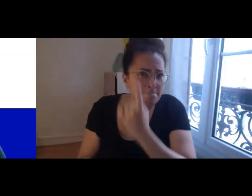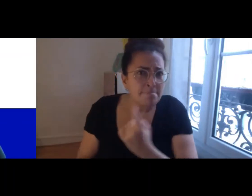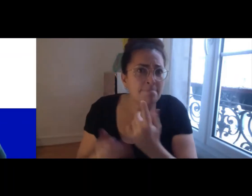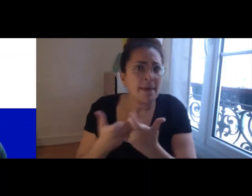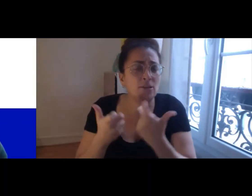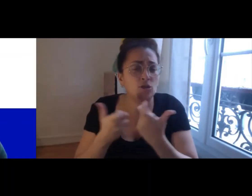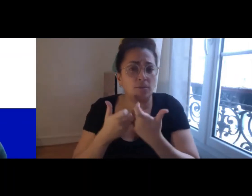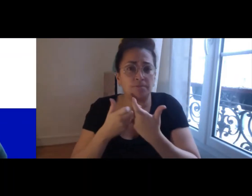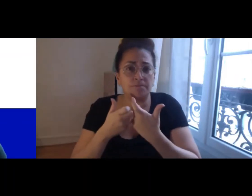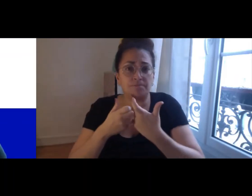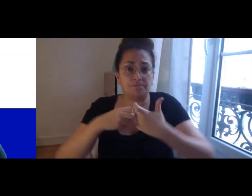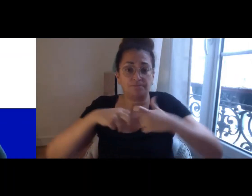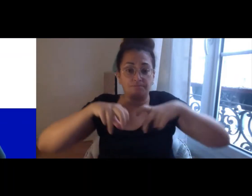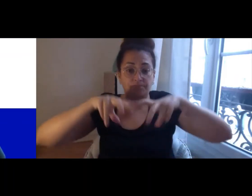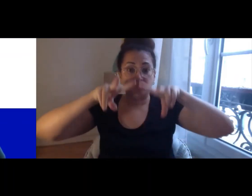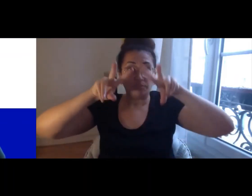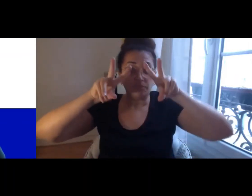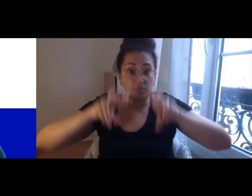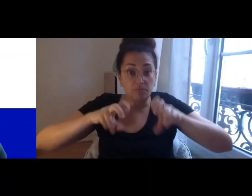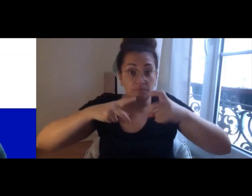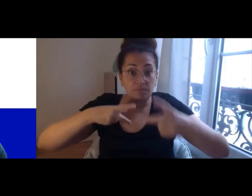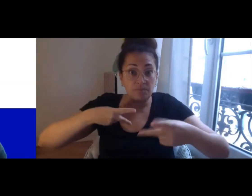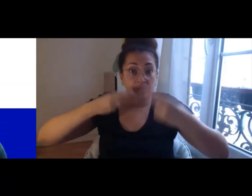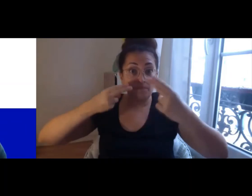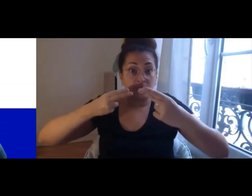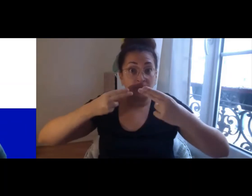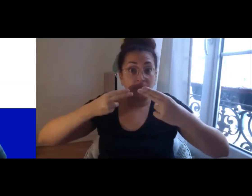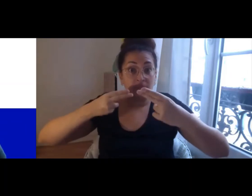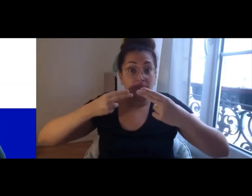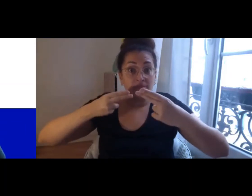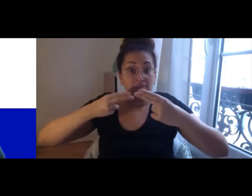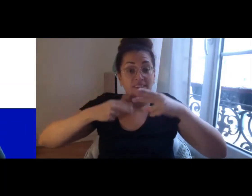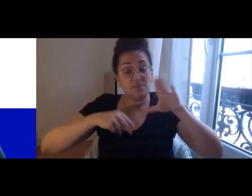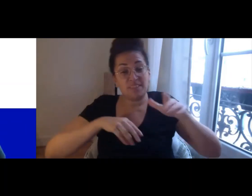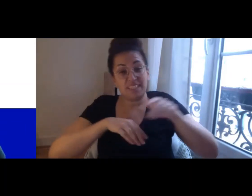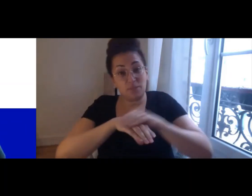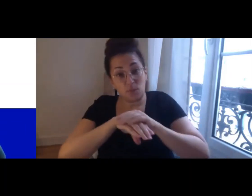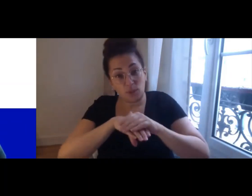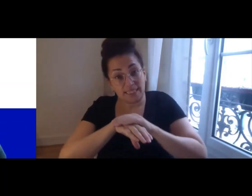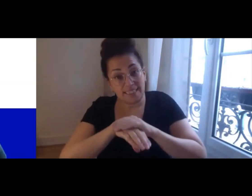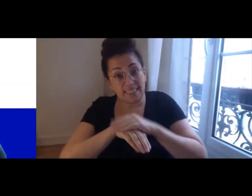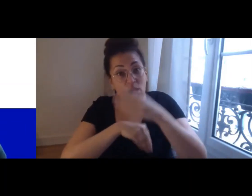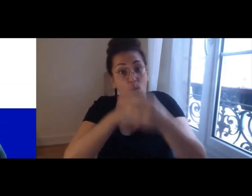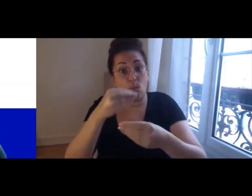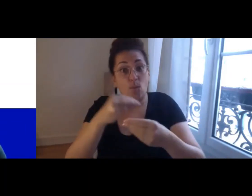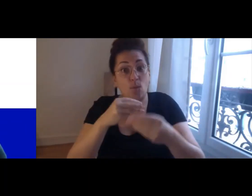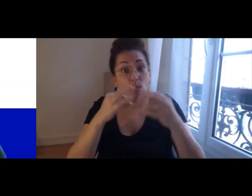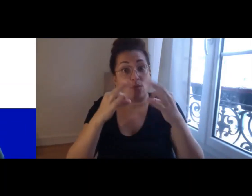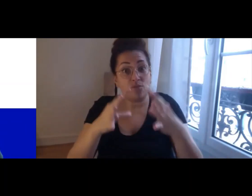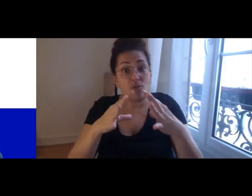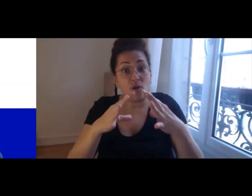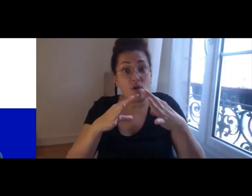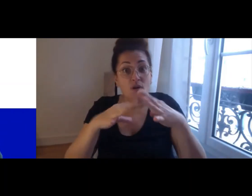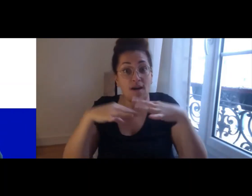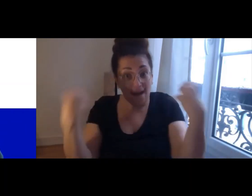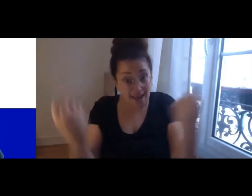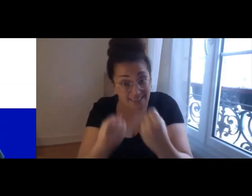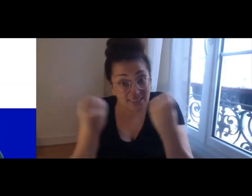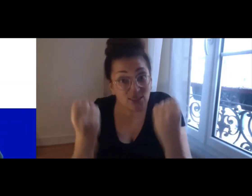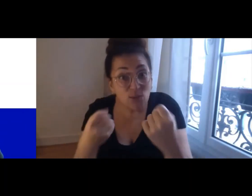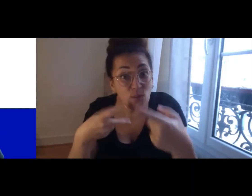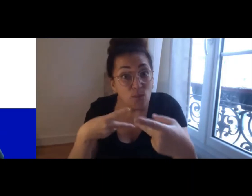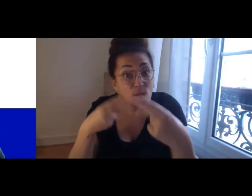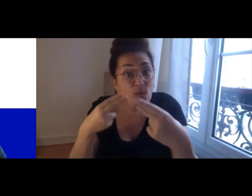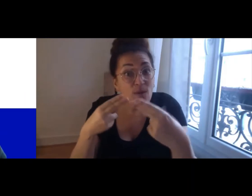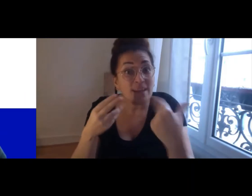recherche c'est le temps du politique ou le temps de l'action alors c'est vrai que c'est aussi le choix c'est ce qu'expliquait à la fois